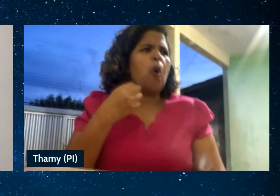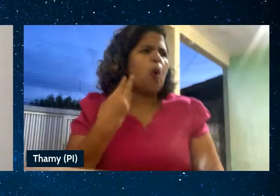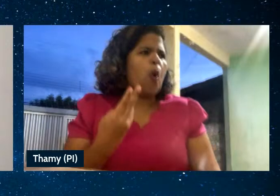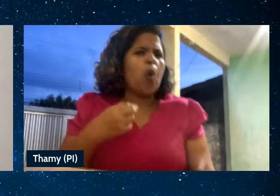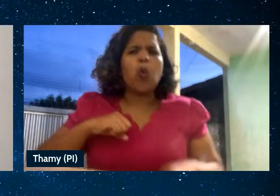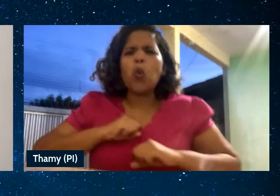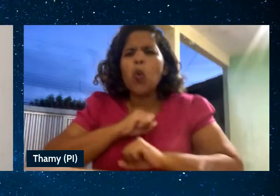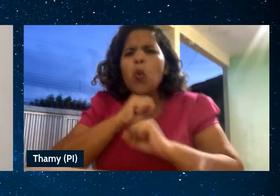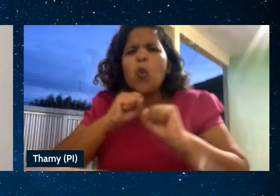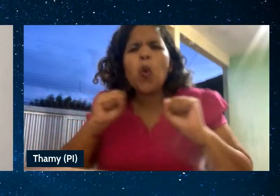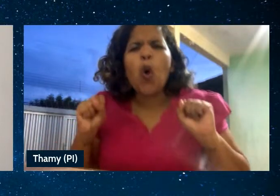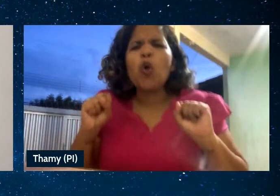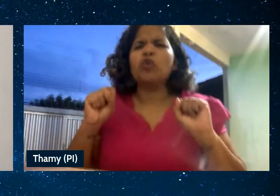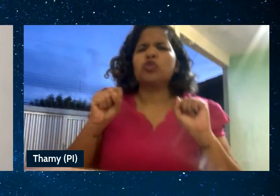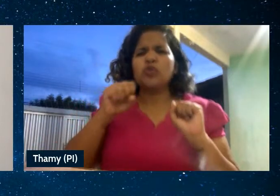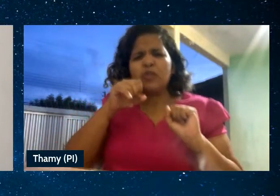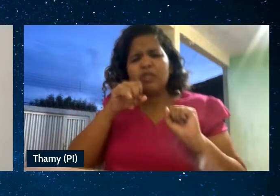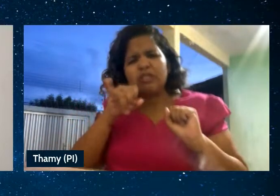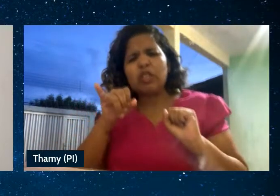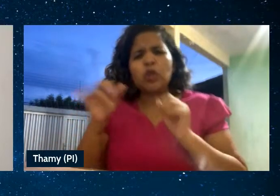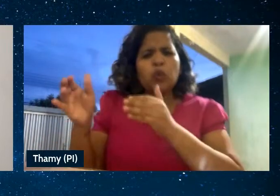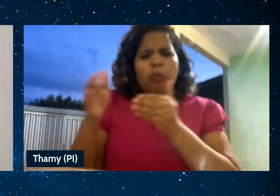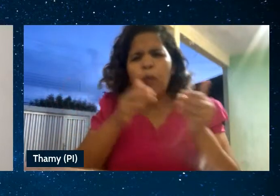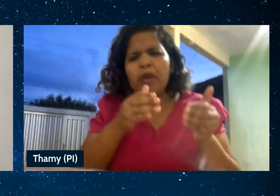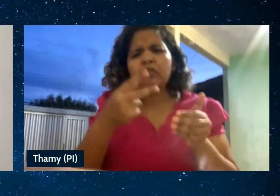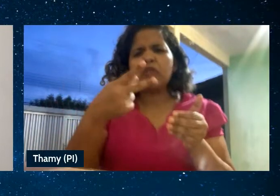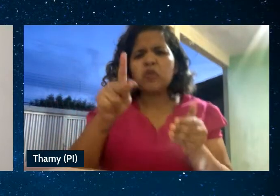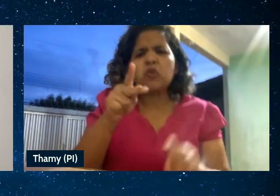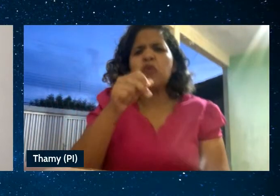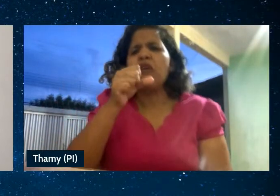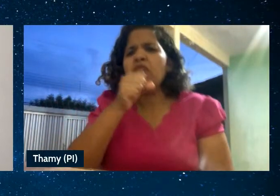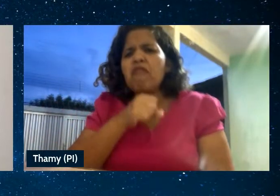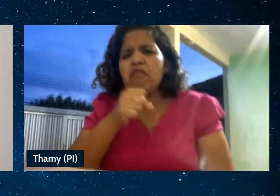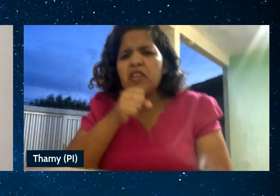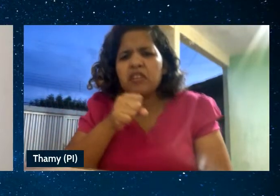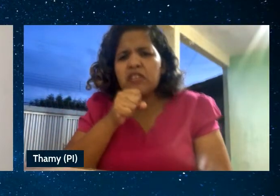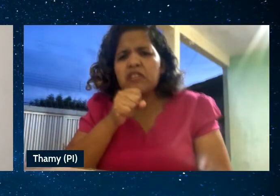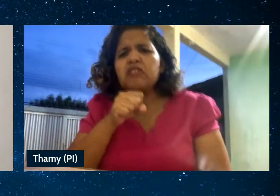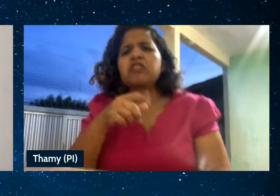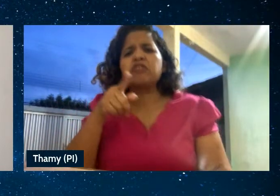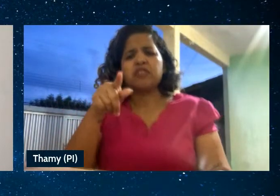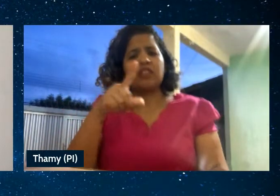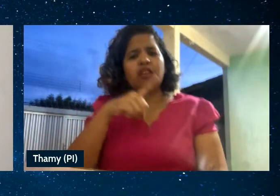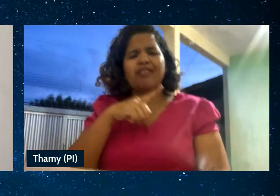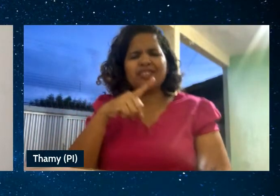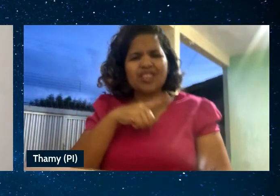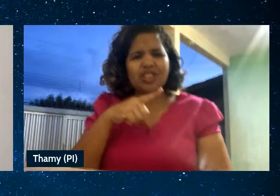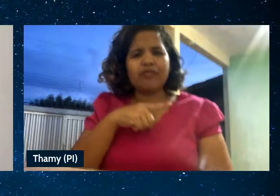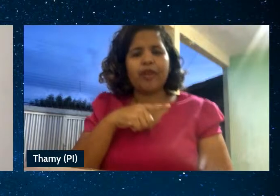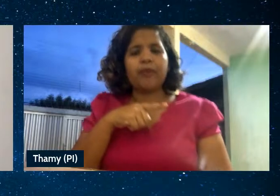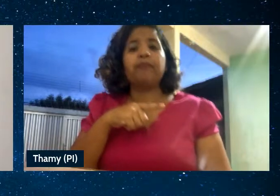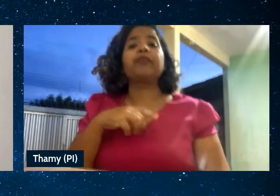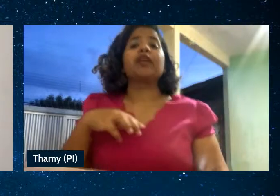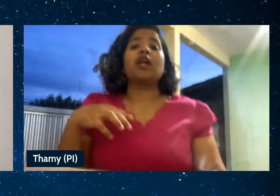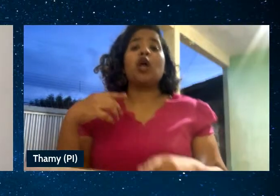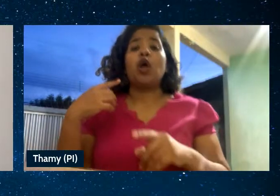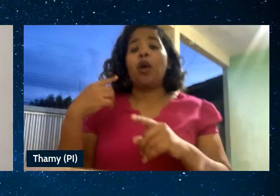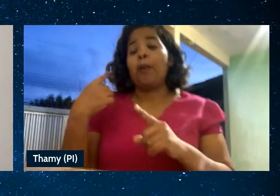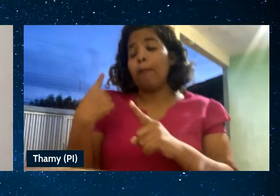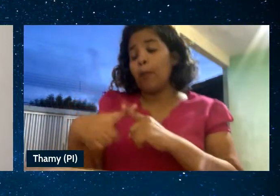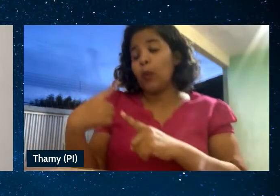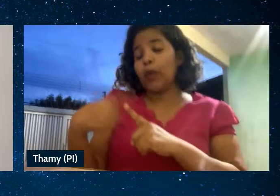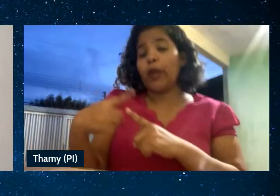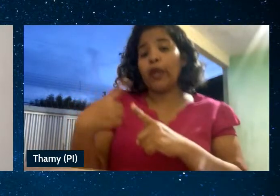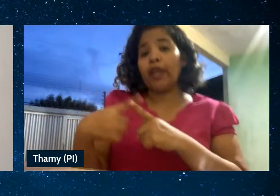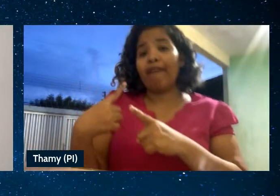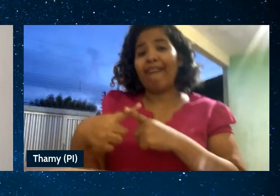apresentarem diminuídas portanto em decadência o pior da velice